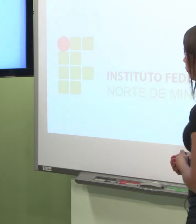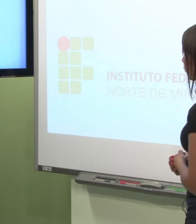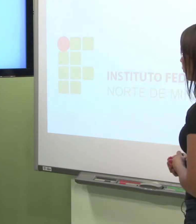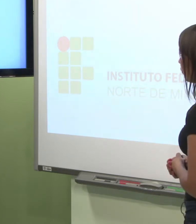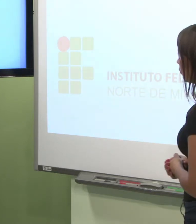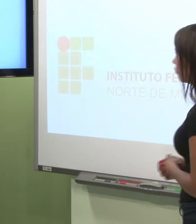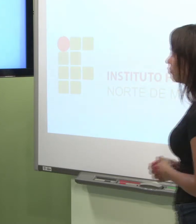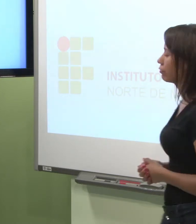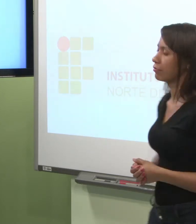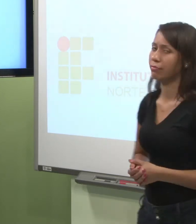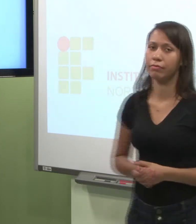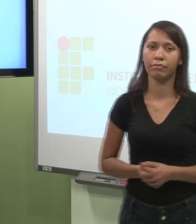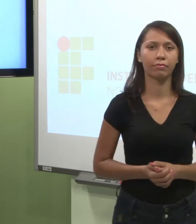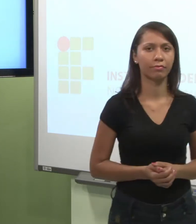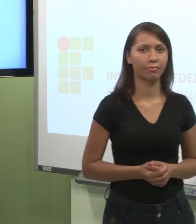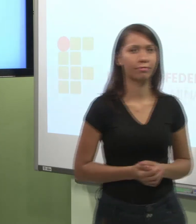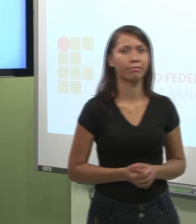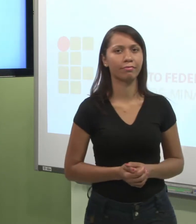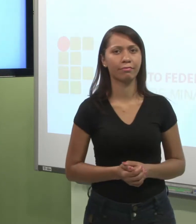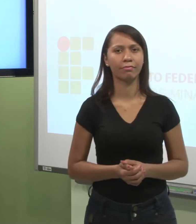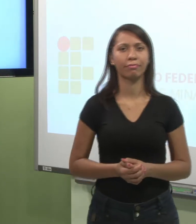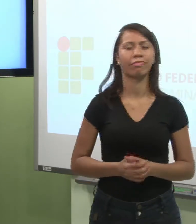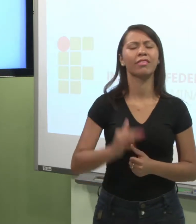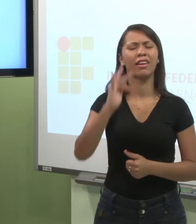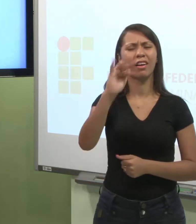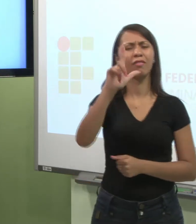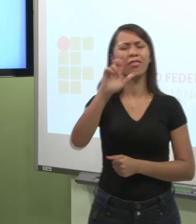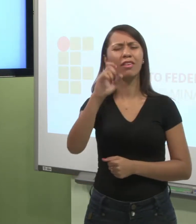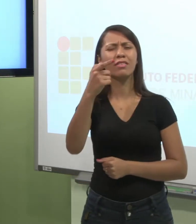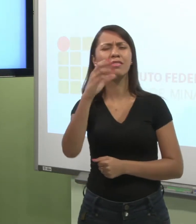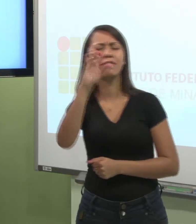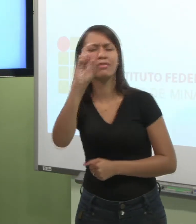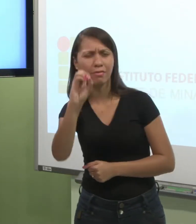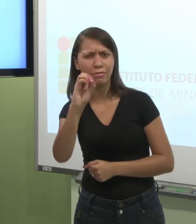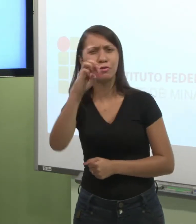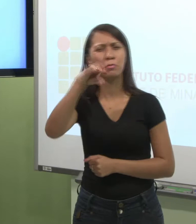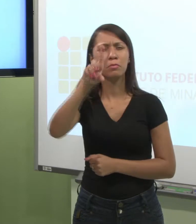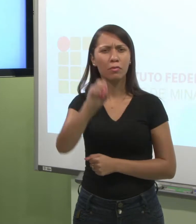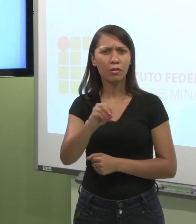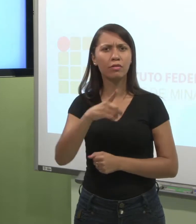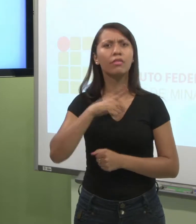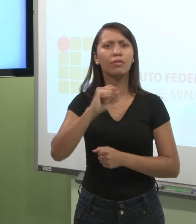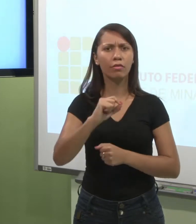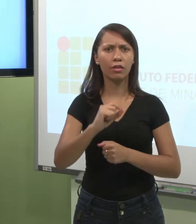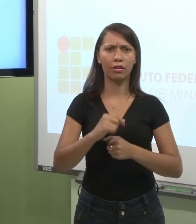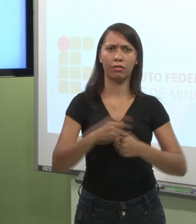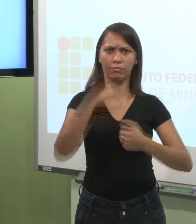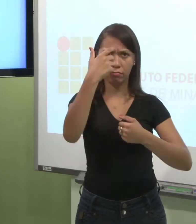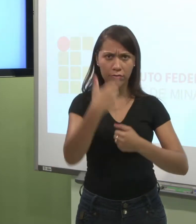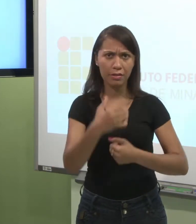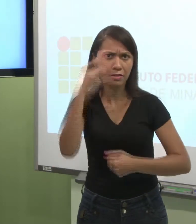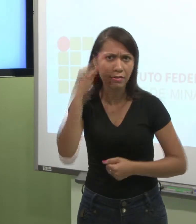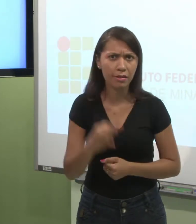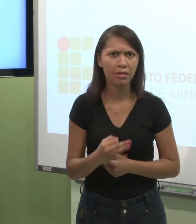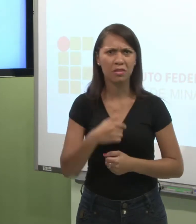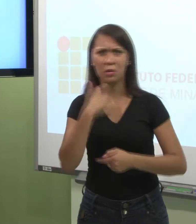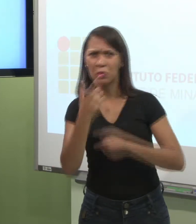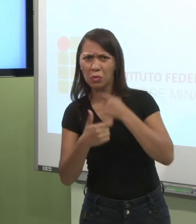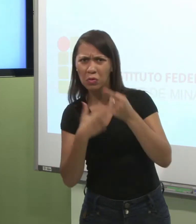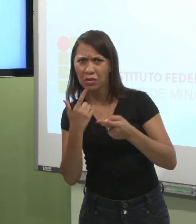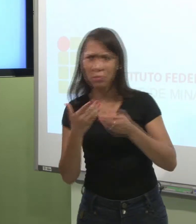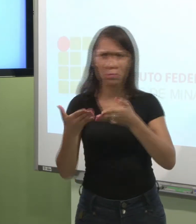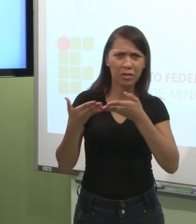A flexão de modo é um pouco diferente. Ela indica atitudes, intenções, posturas, certeza,